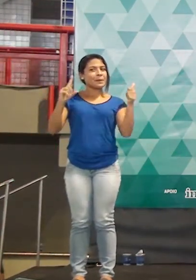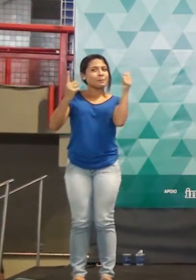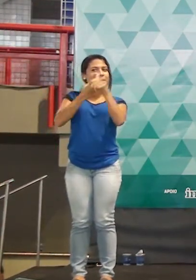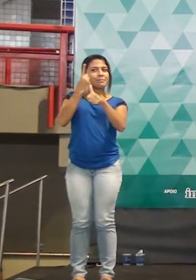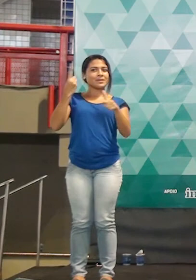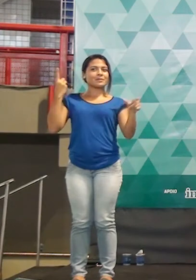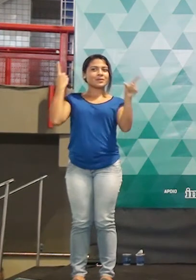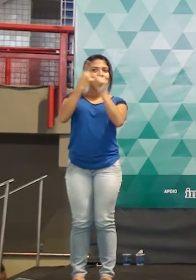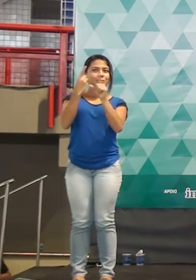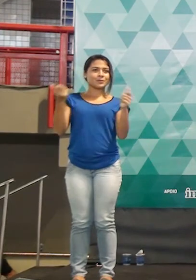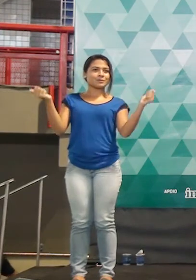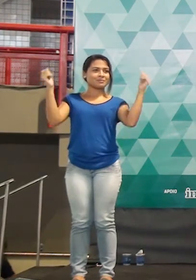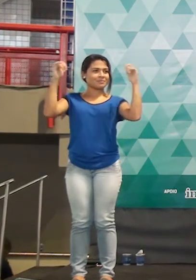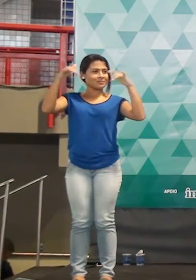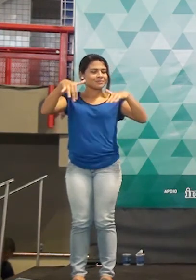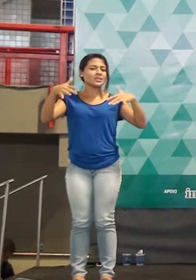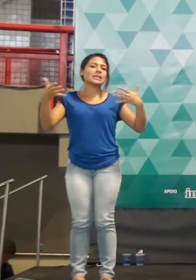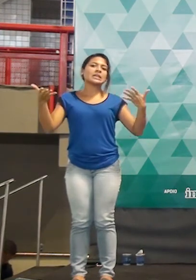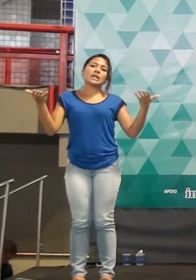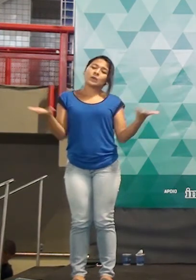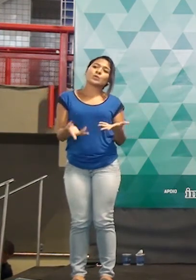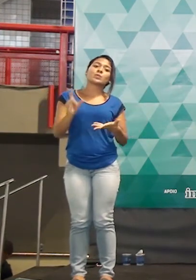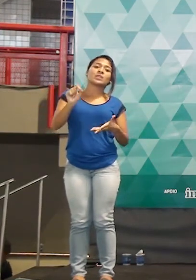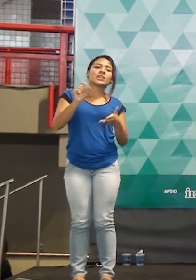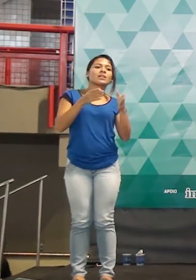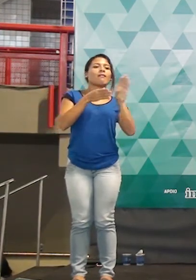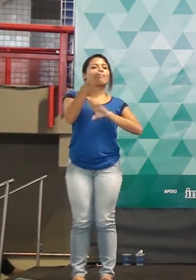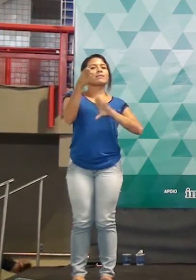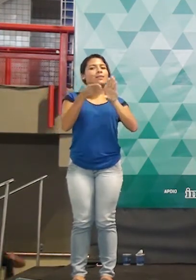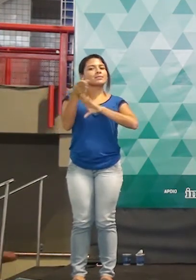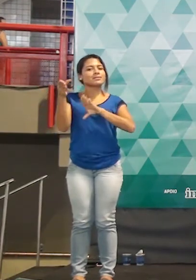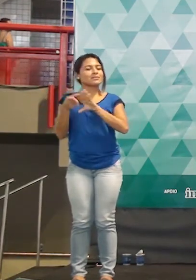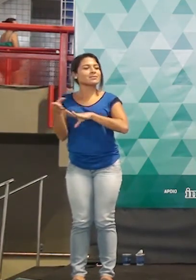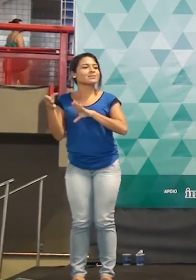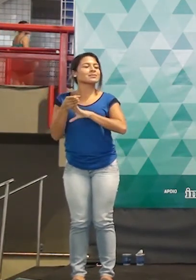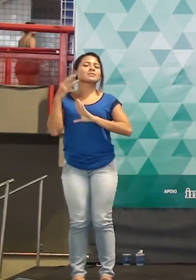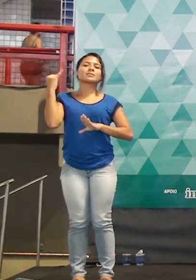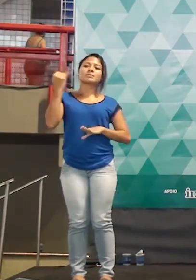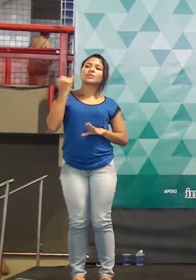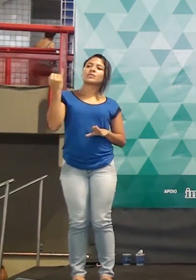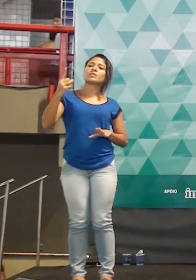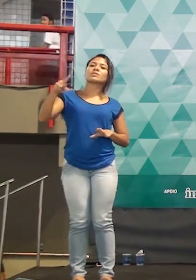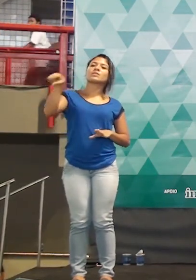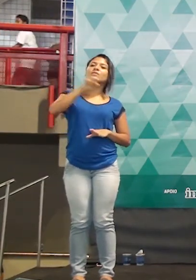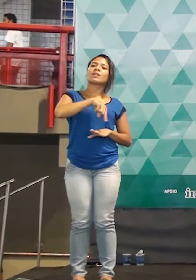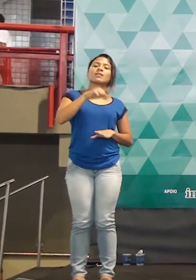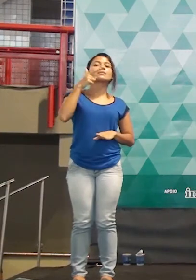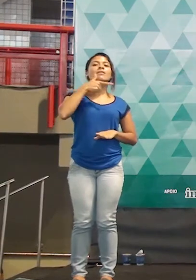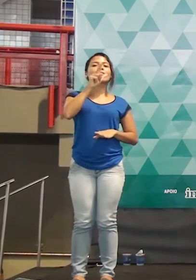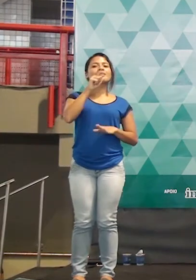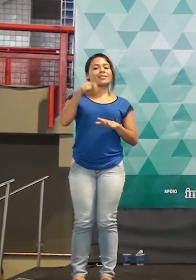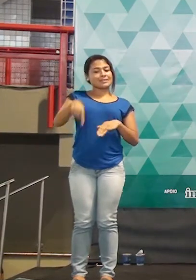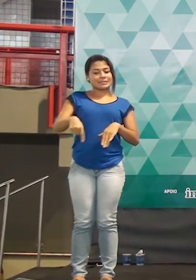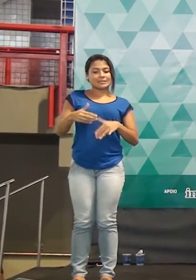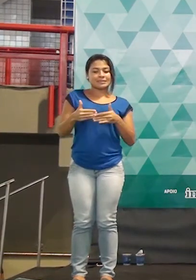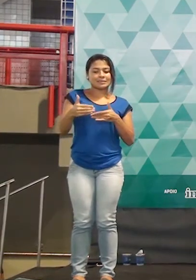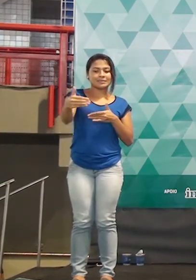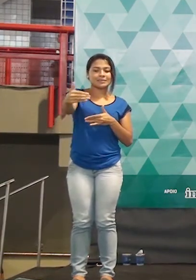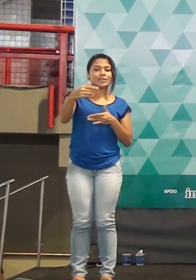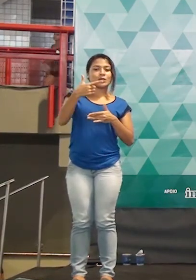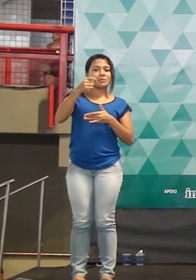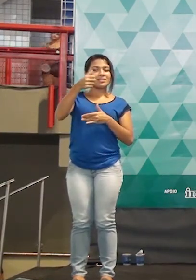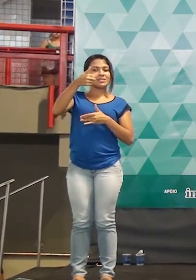para vocês algumas orientações essenciais para que vocês sejam exitosos no Enem